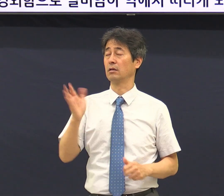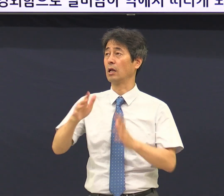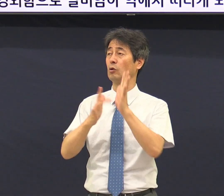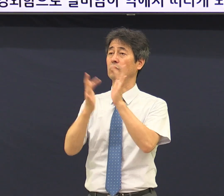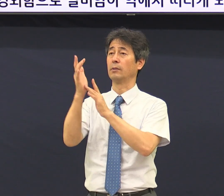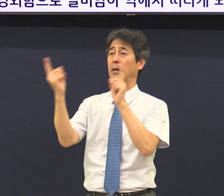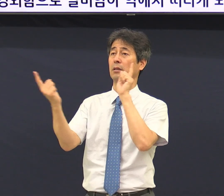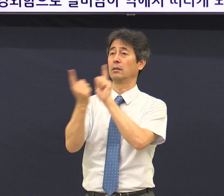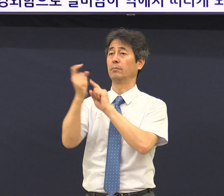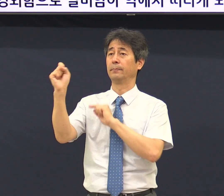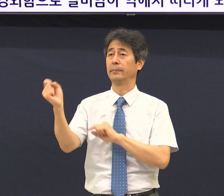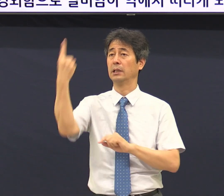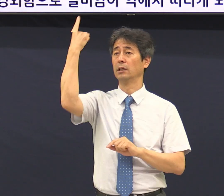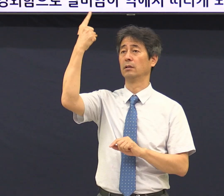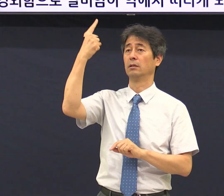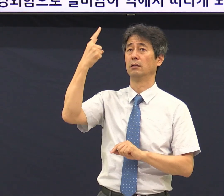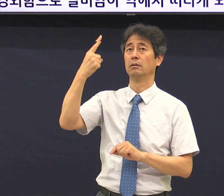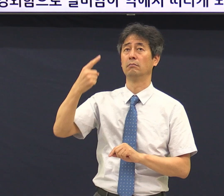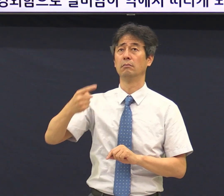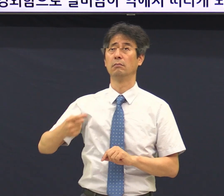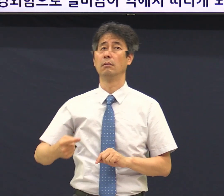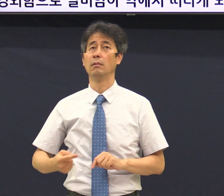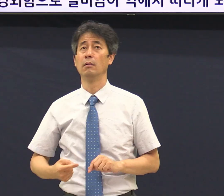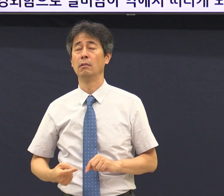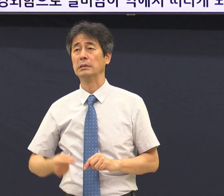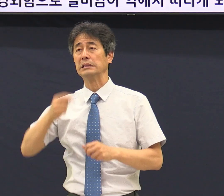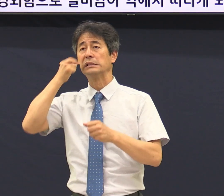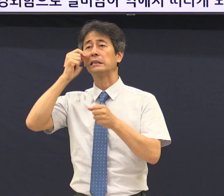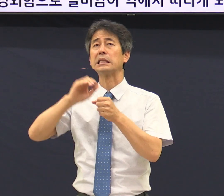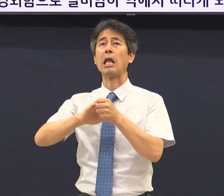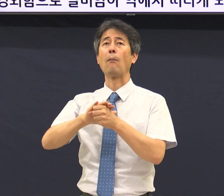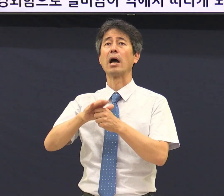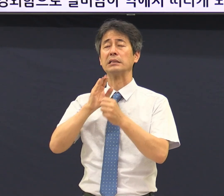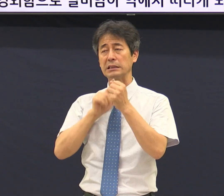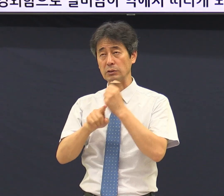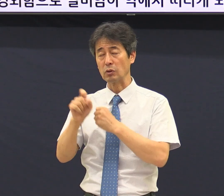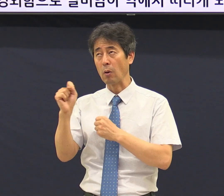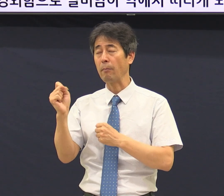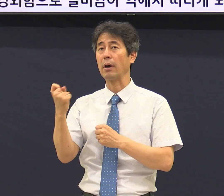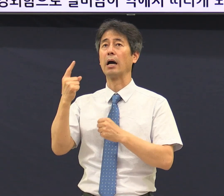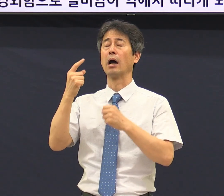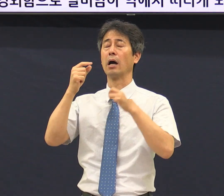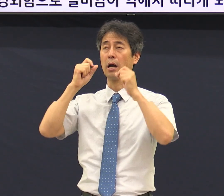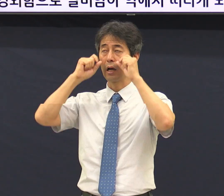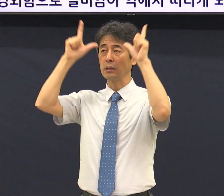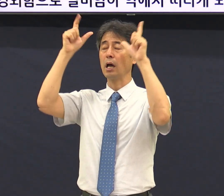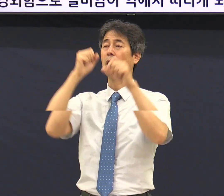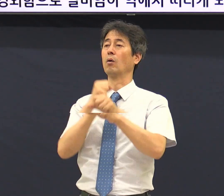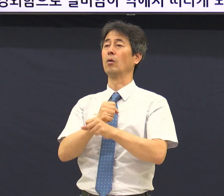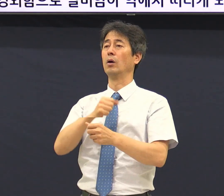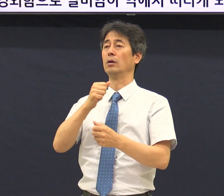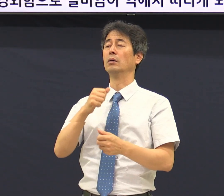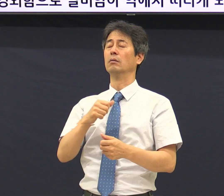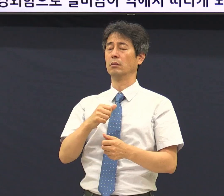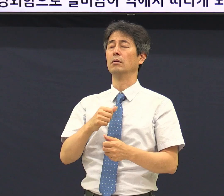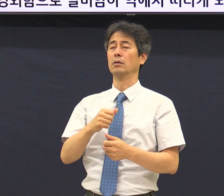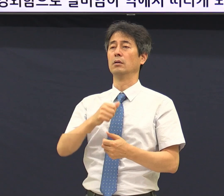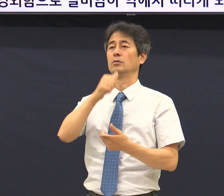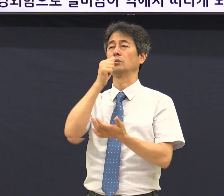세금을 착복하고 살아가던 그가 예수님을 만나서 자비와 긍휼의 그 뜻을 깨닫게